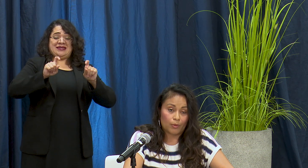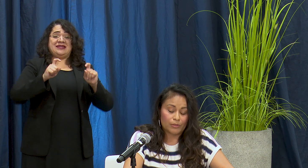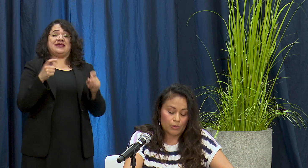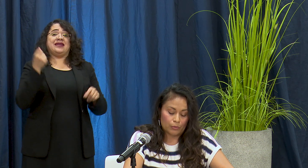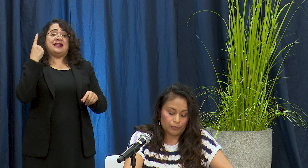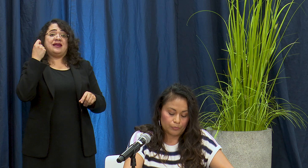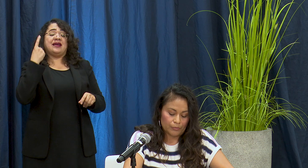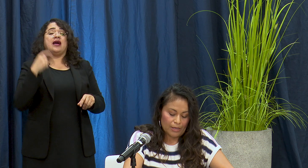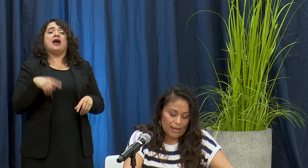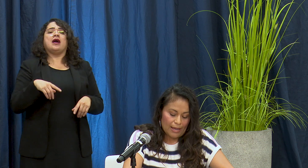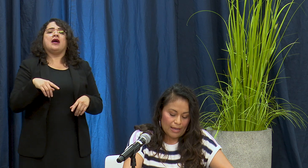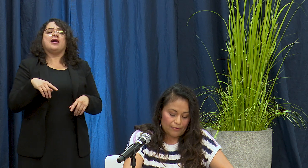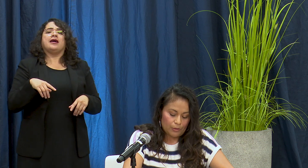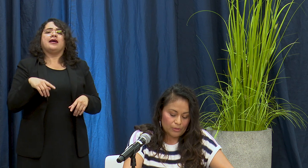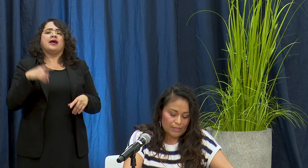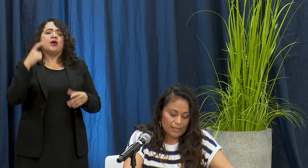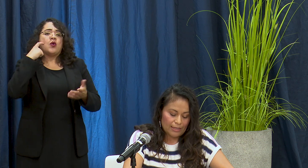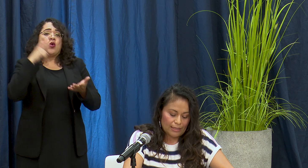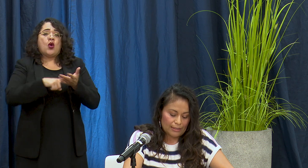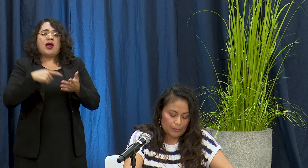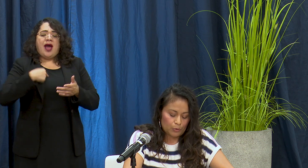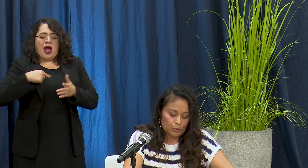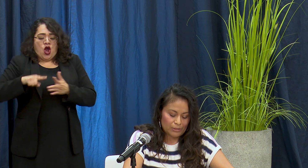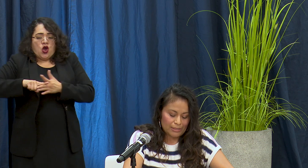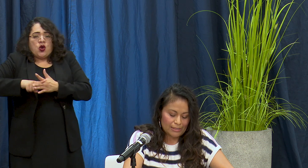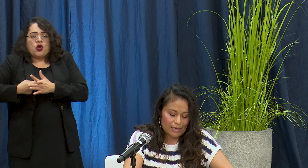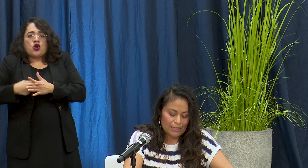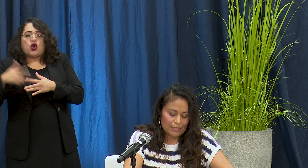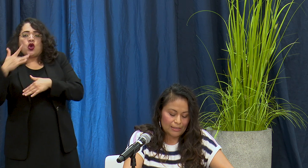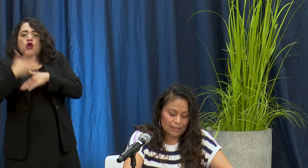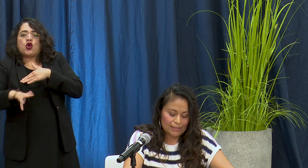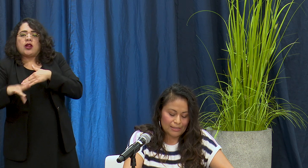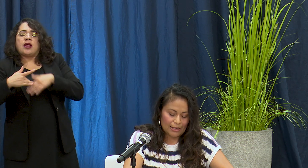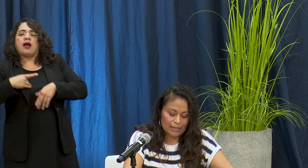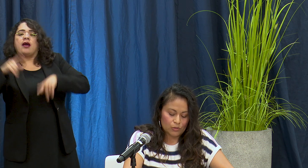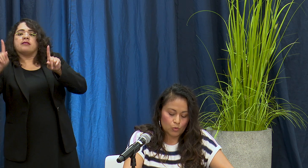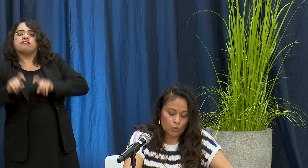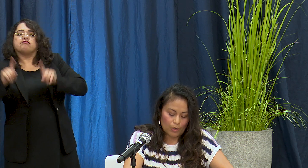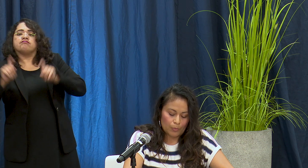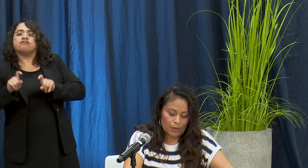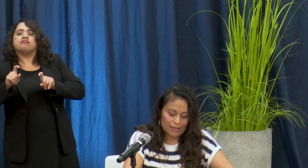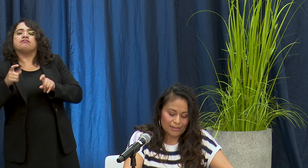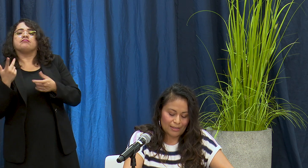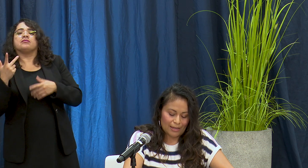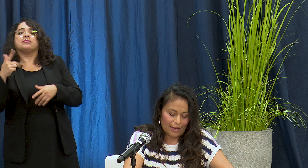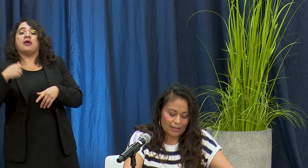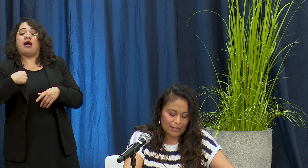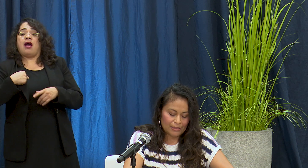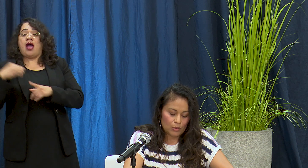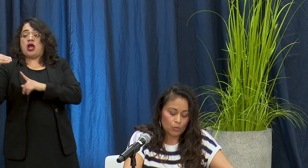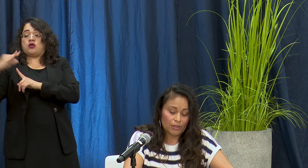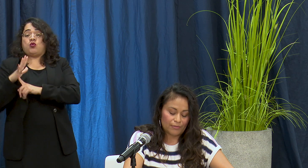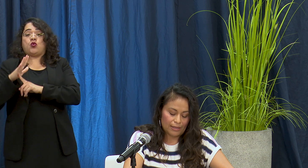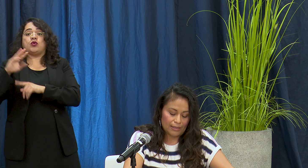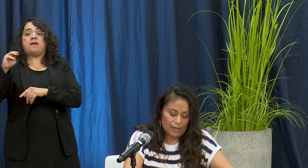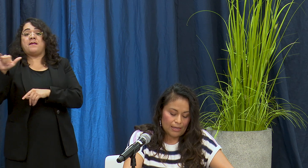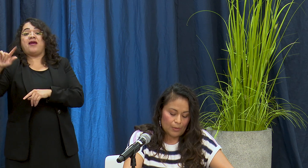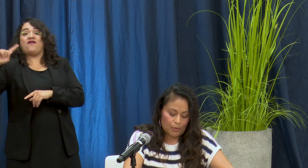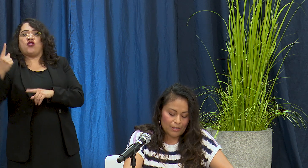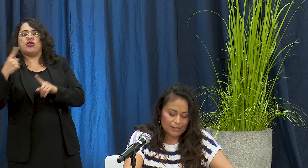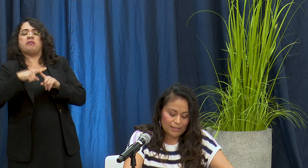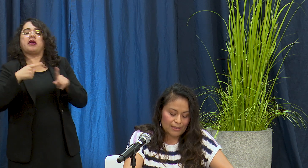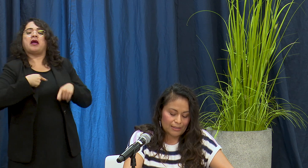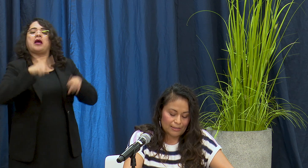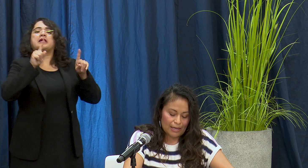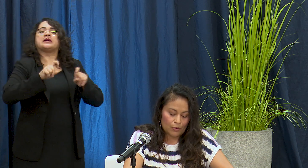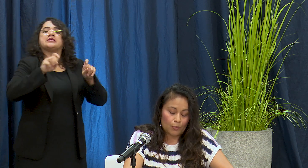de incubación. El virus tiene que reproducirse y crecer en su cuerpo hasta que alcance un nivel que